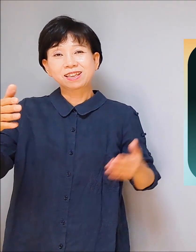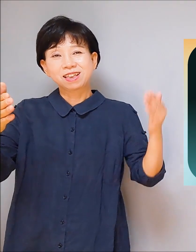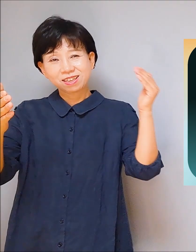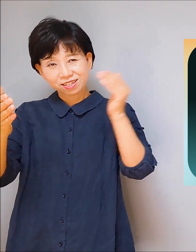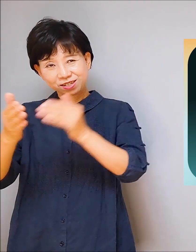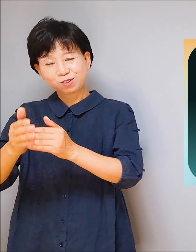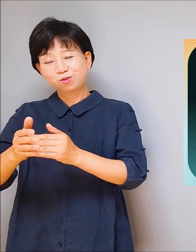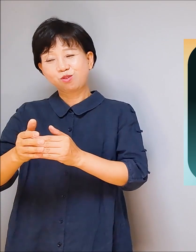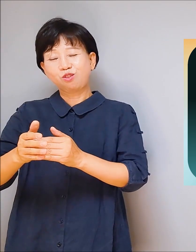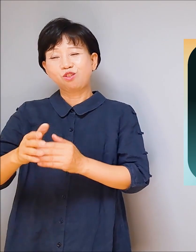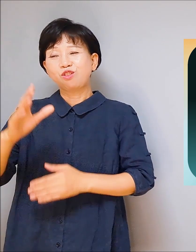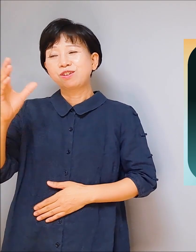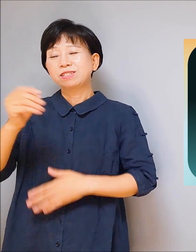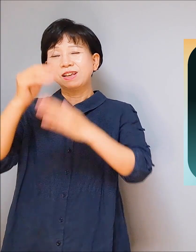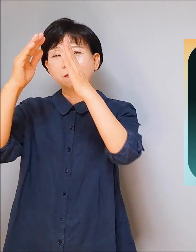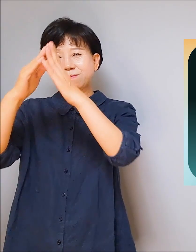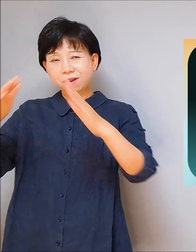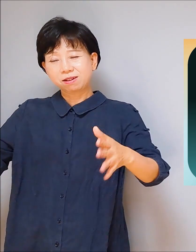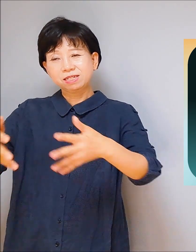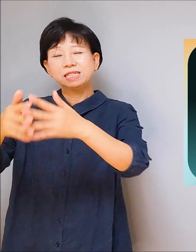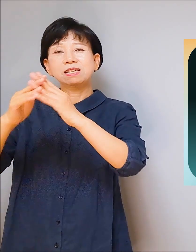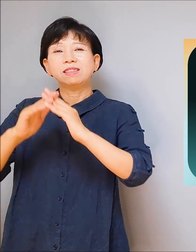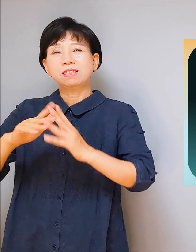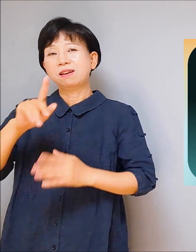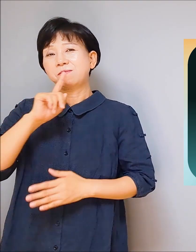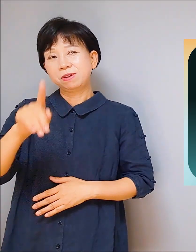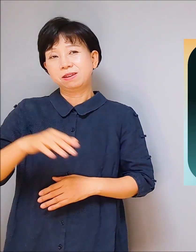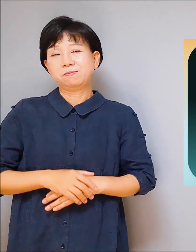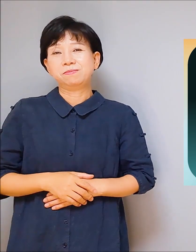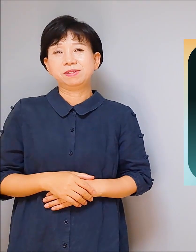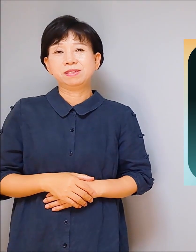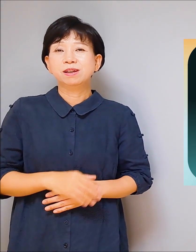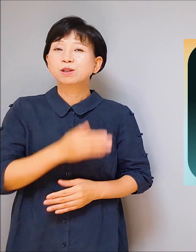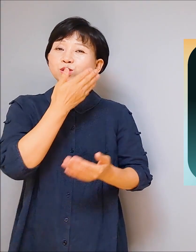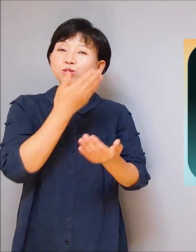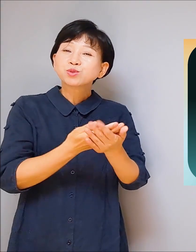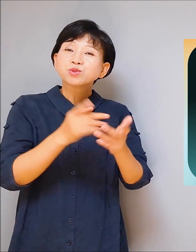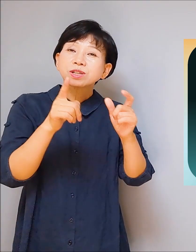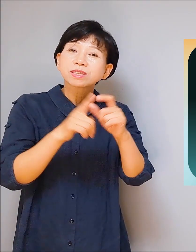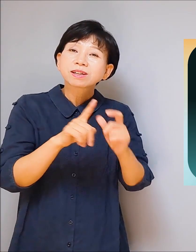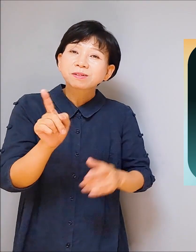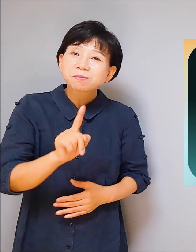아멘. 여기서 중요한 단어는 뭘까요? 평안이지 않겠습니까?